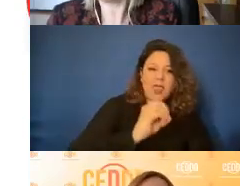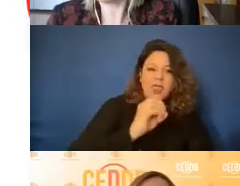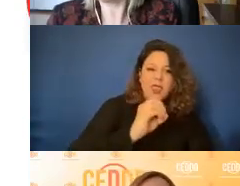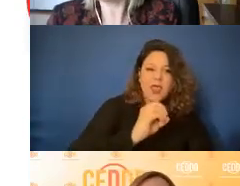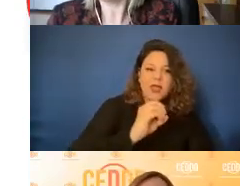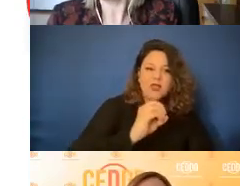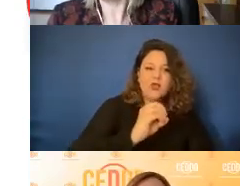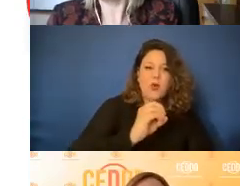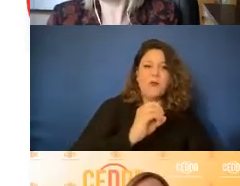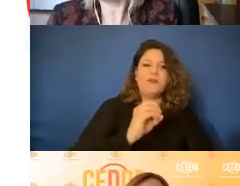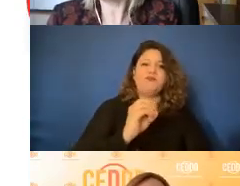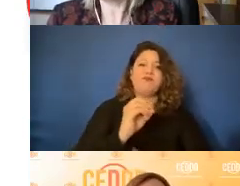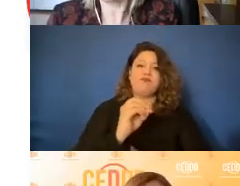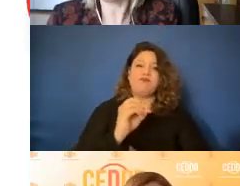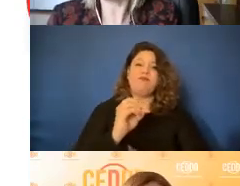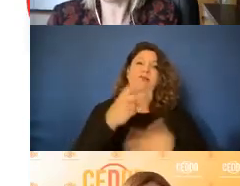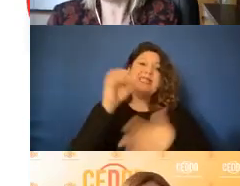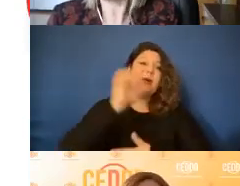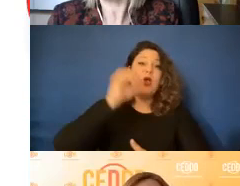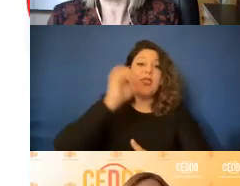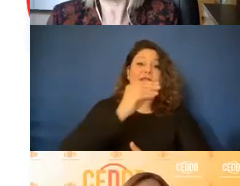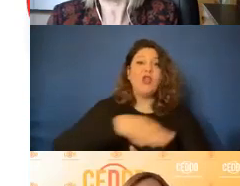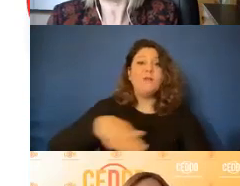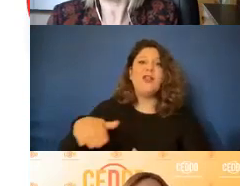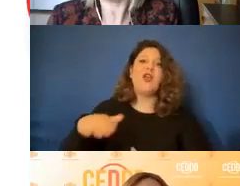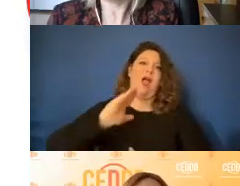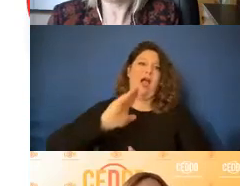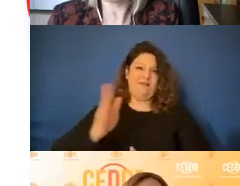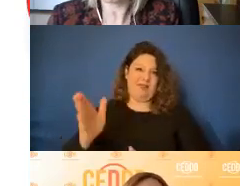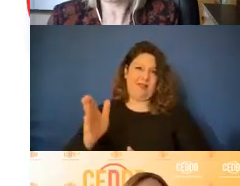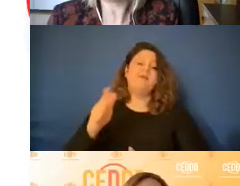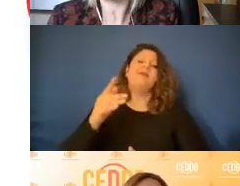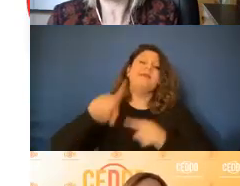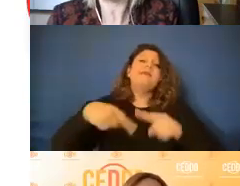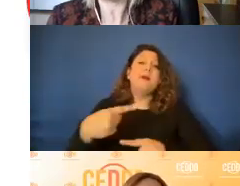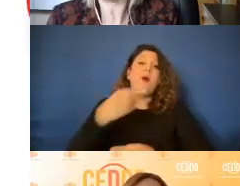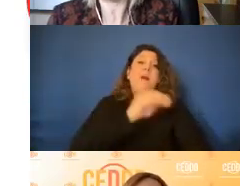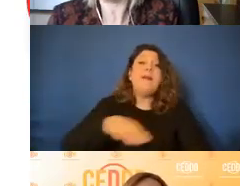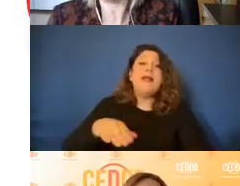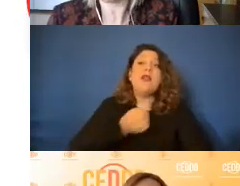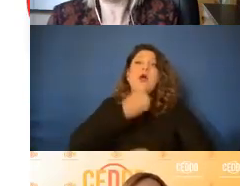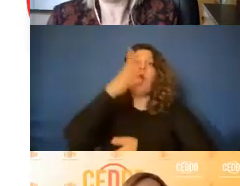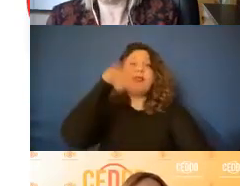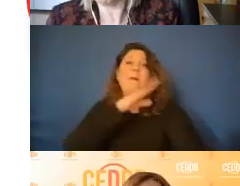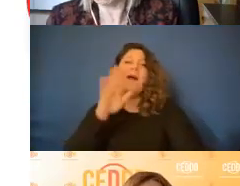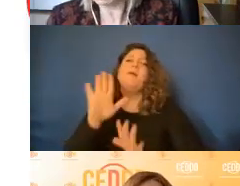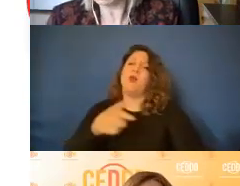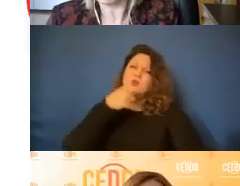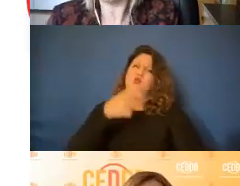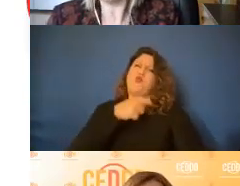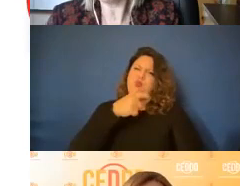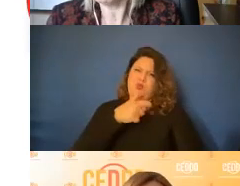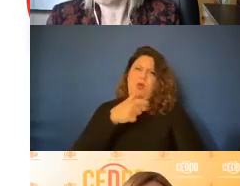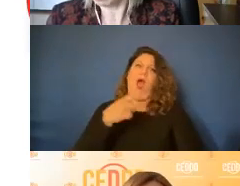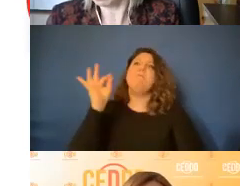menores afectados se lo cuentan a sus padres, pero tardan una media de unos 13 meses aproximadamente en pedir esa ayuda, con lo cual